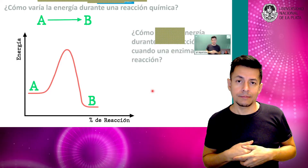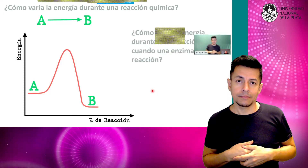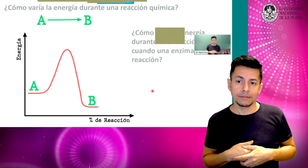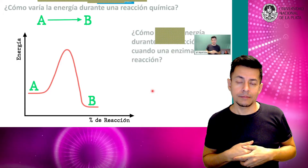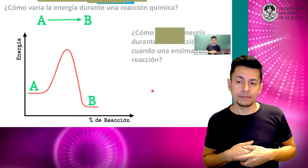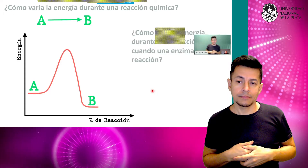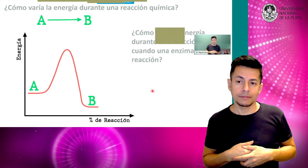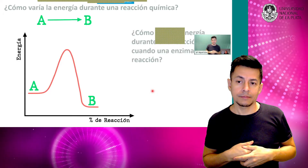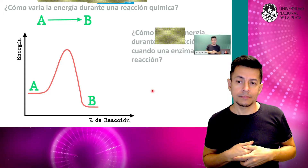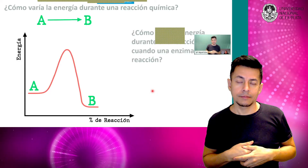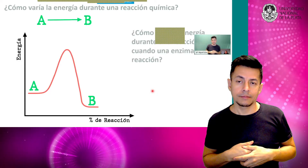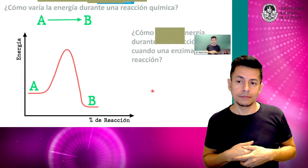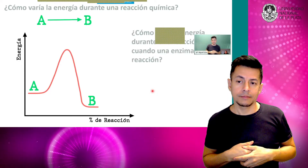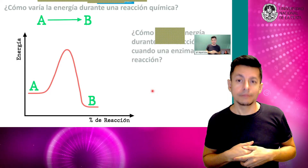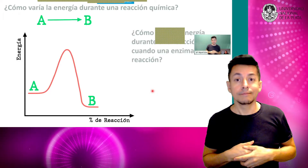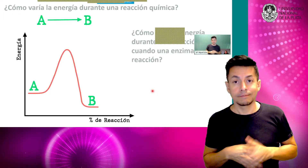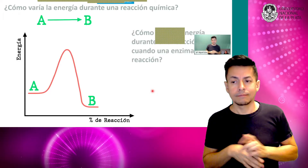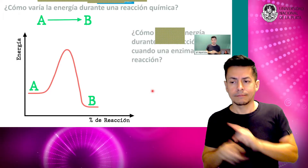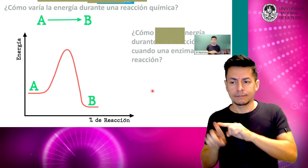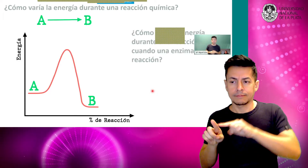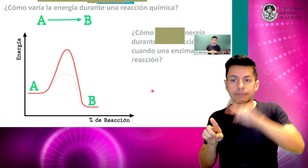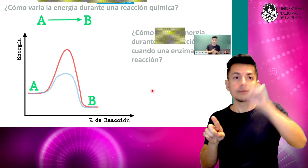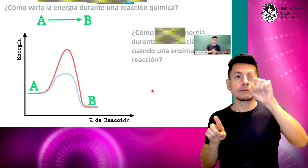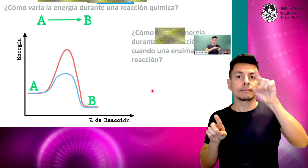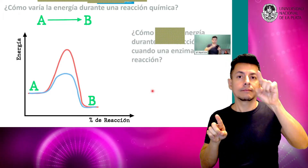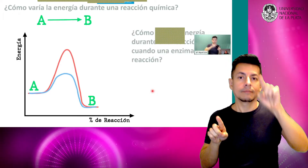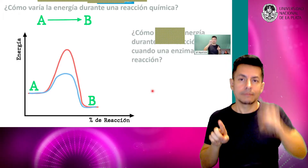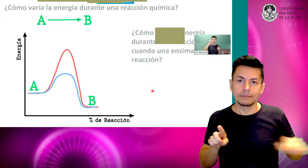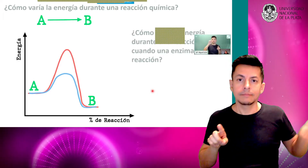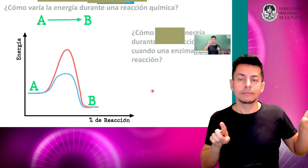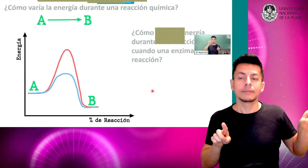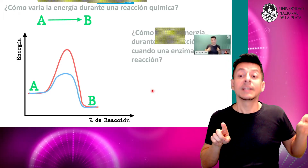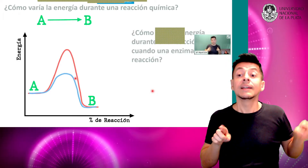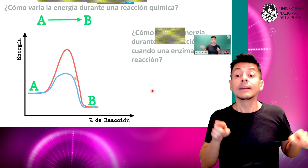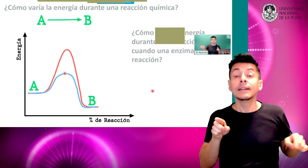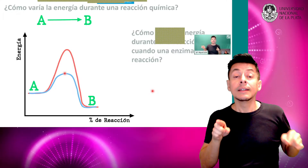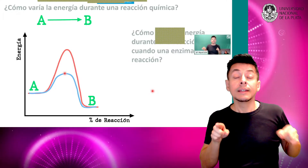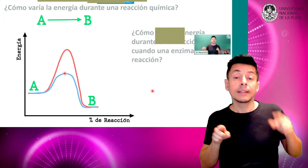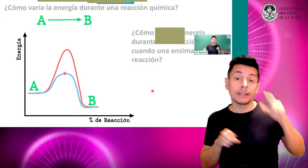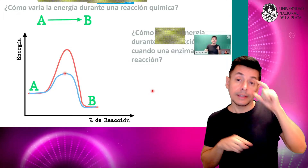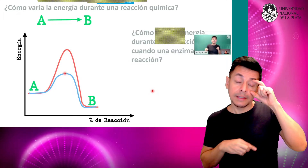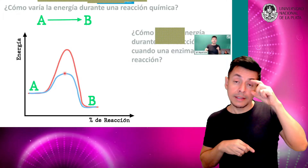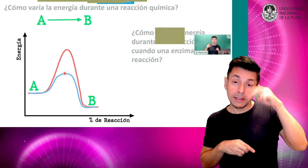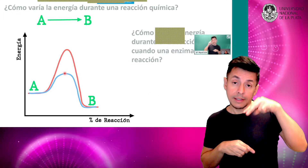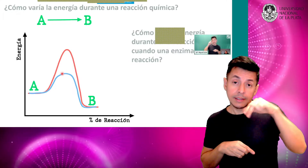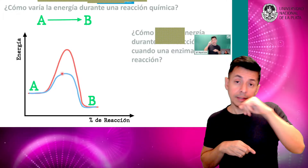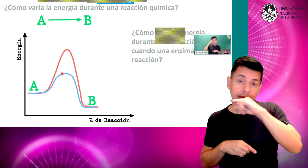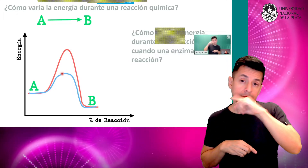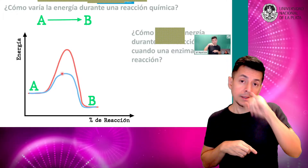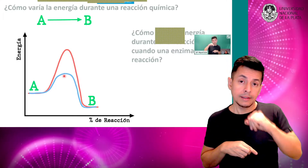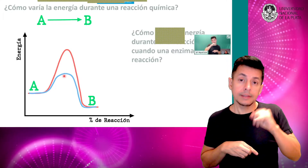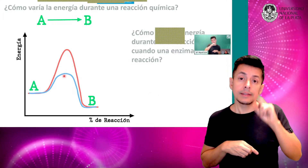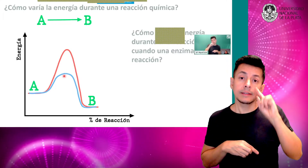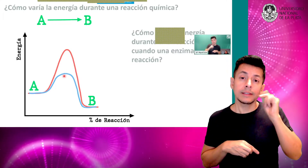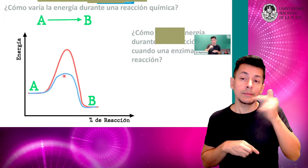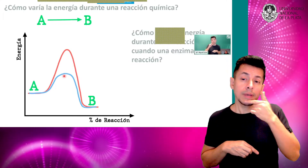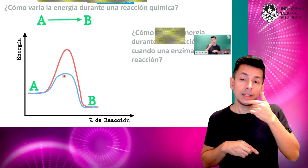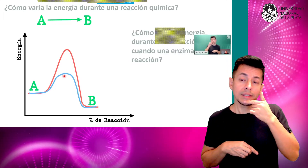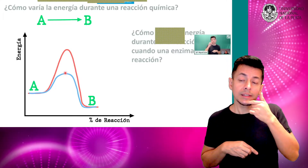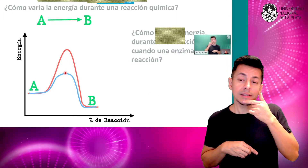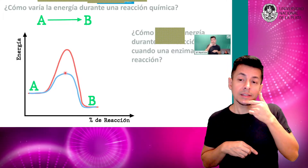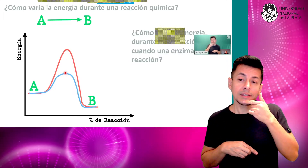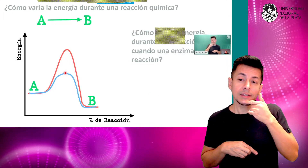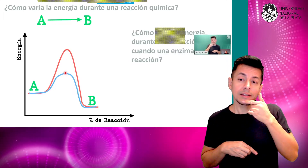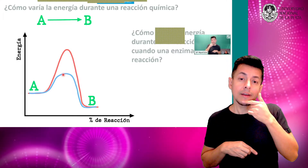Lo que hacen las enzimas es bajar la cima de la montaña.